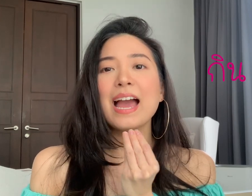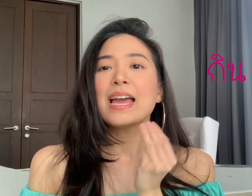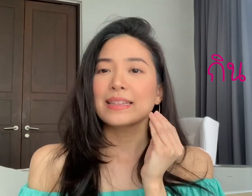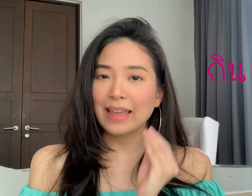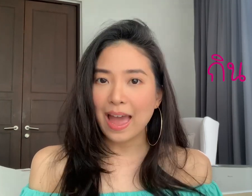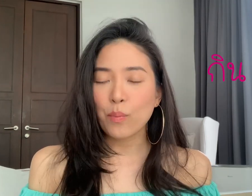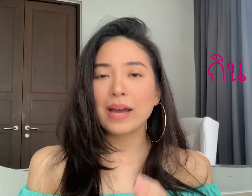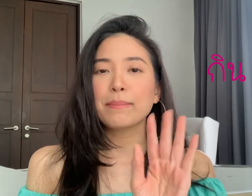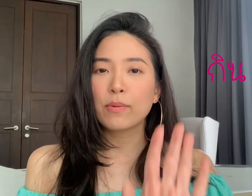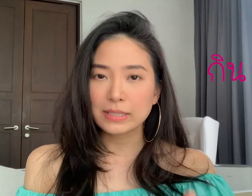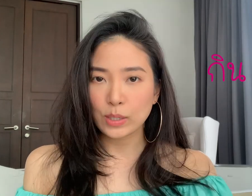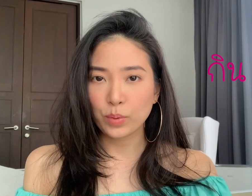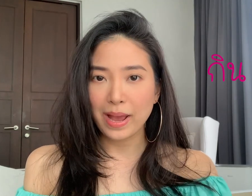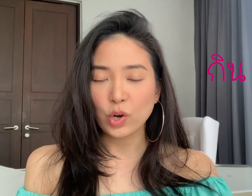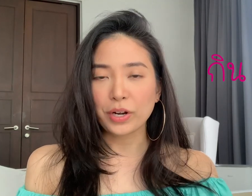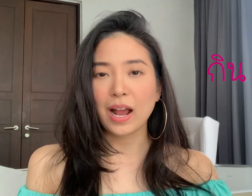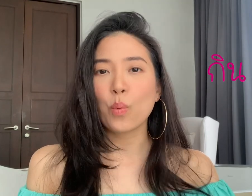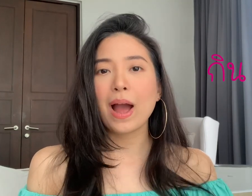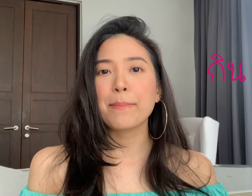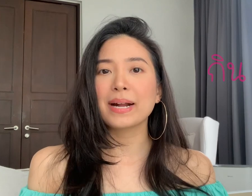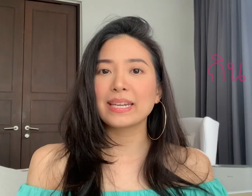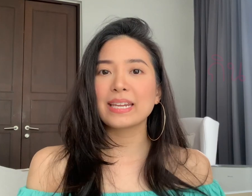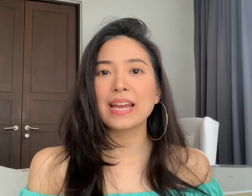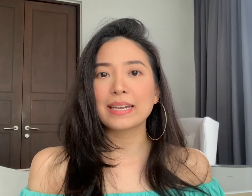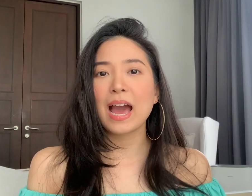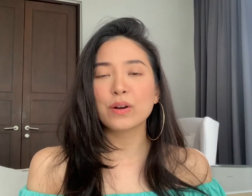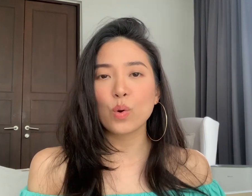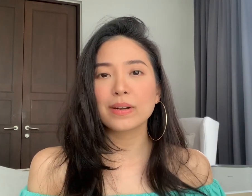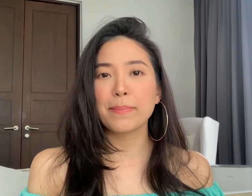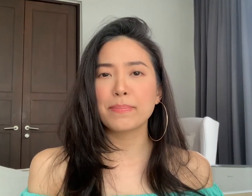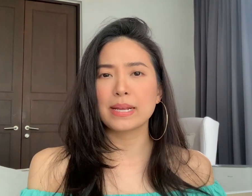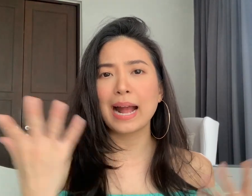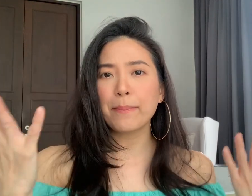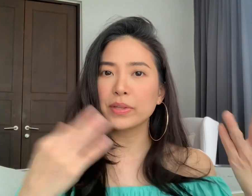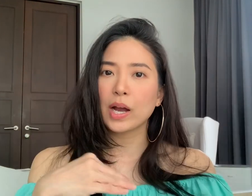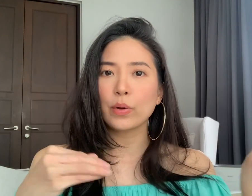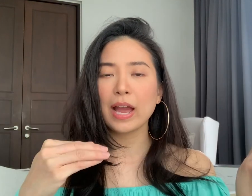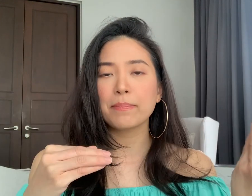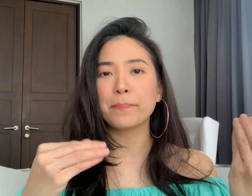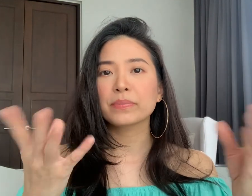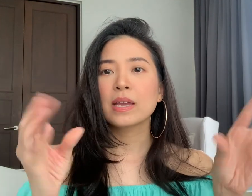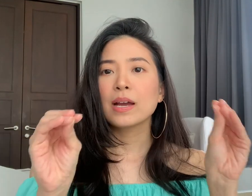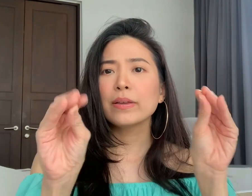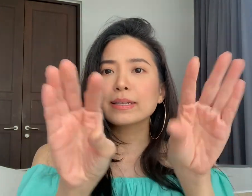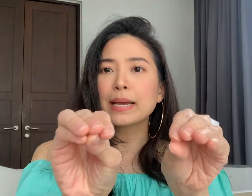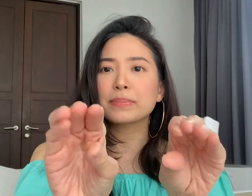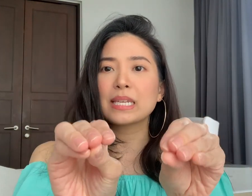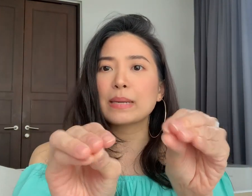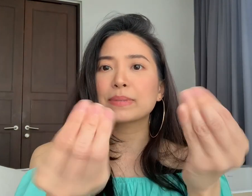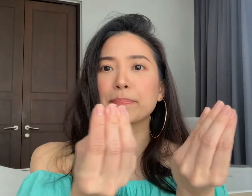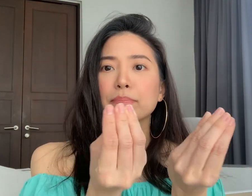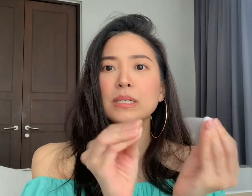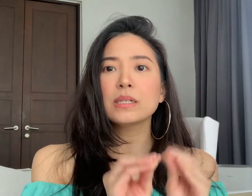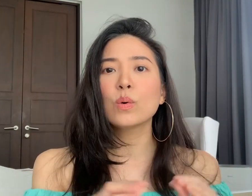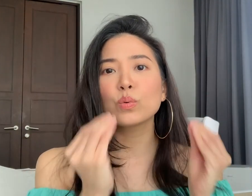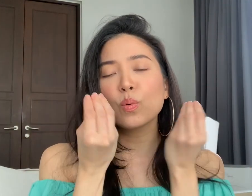แต่วาทำคเขาจกูแม่ก่อนบางทีถ้ารกพสเขาชอบอย่